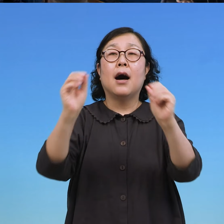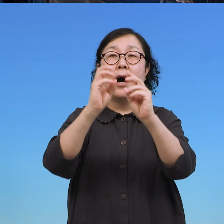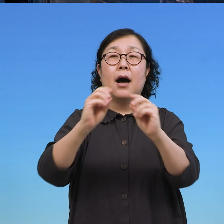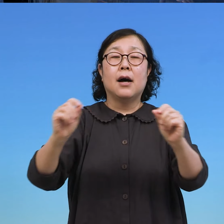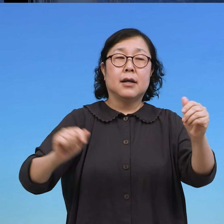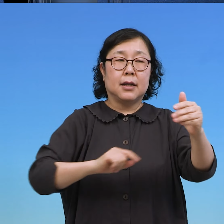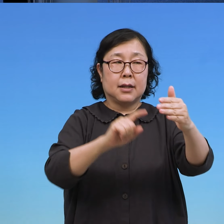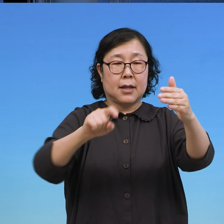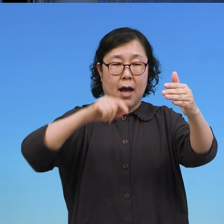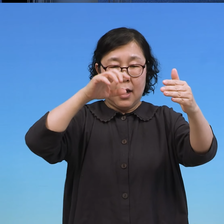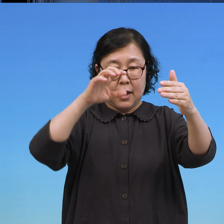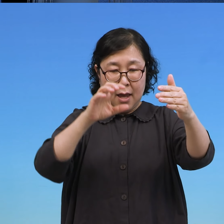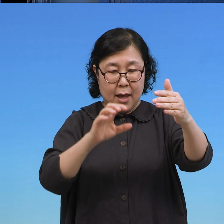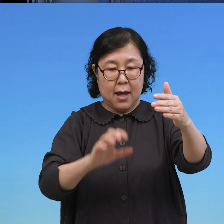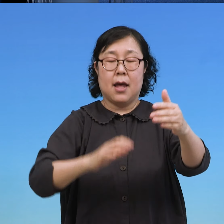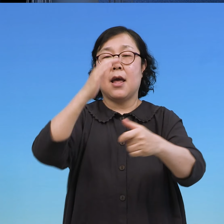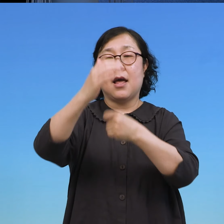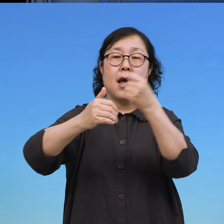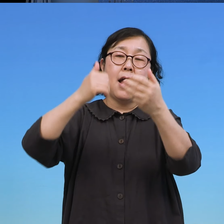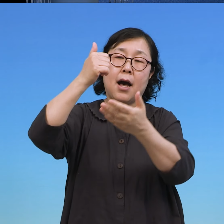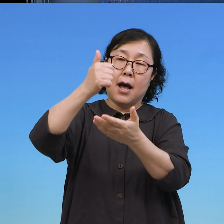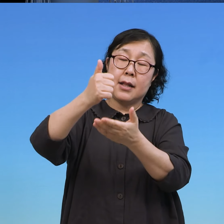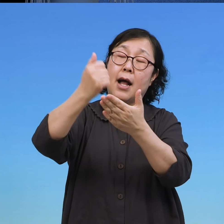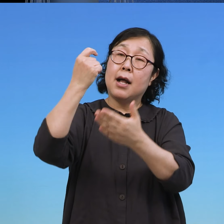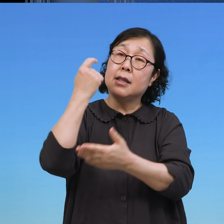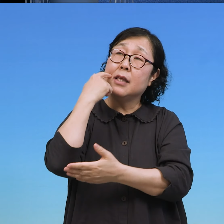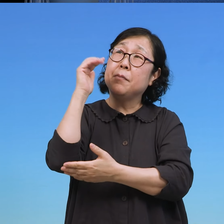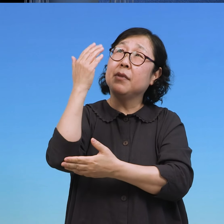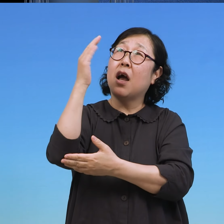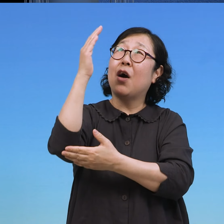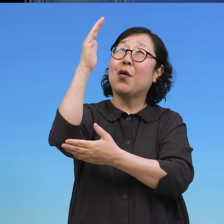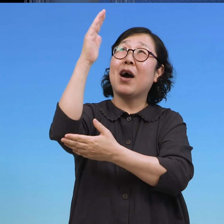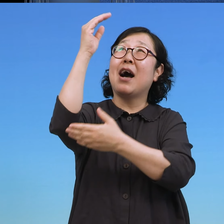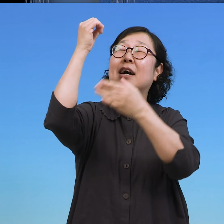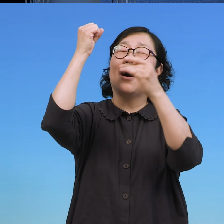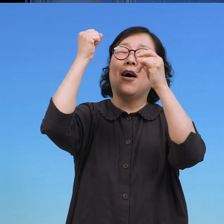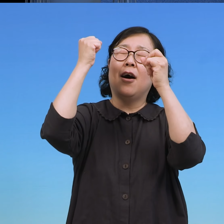이 땅에 하나님 영광 거하는